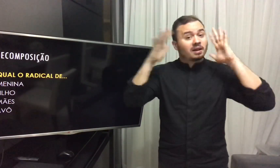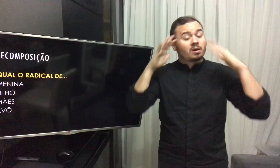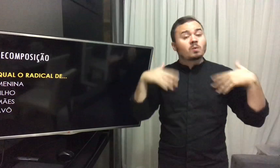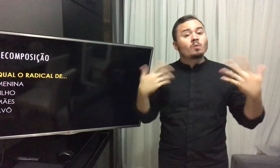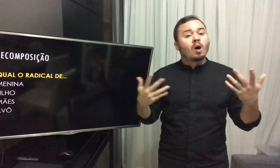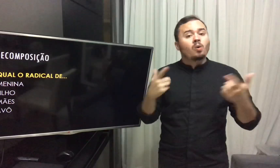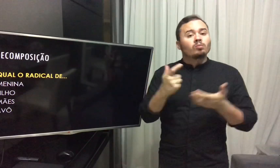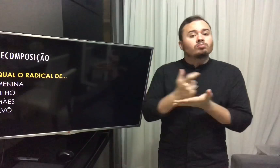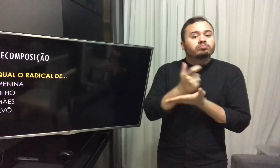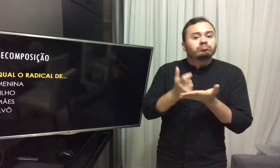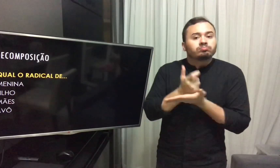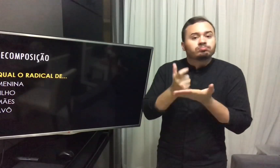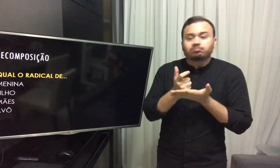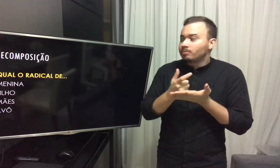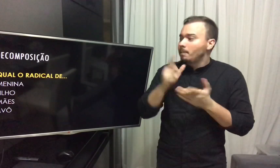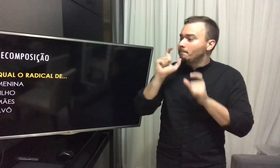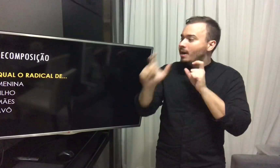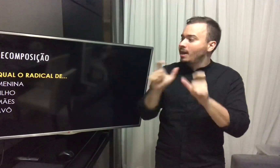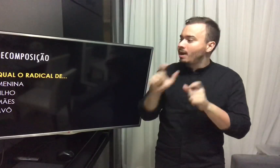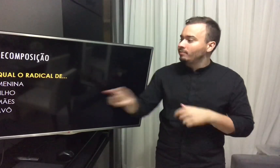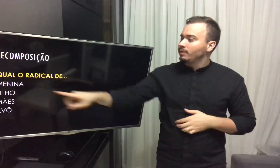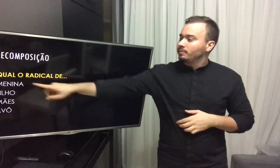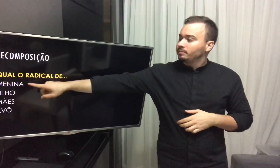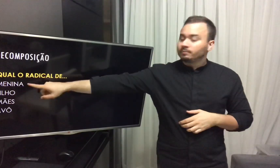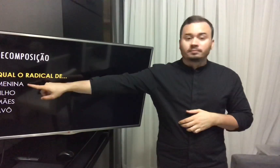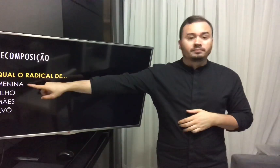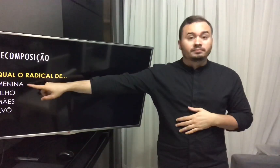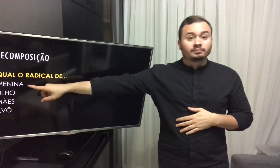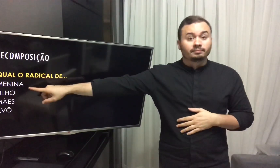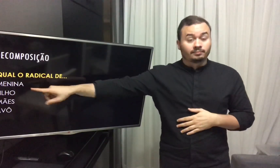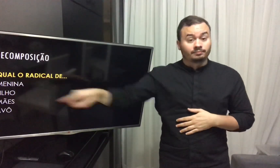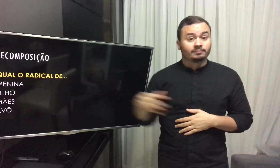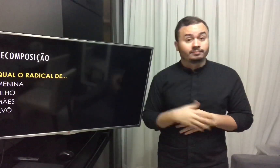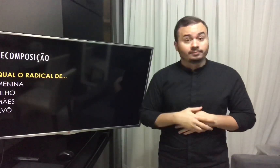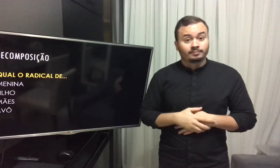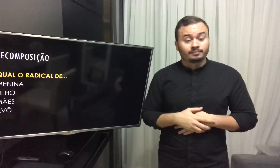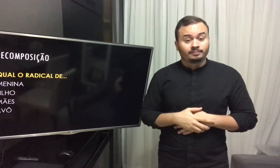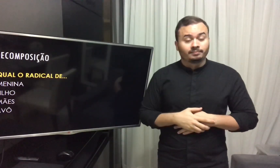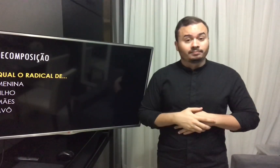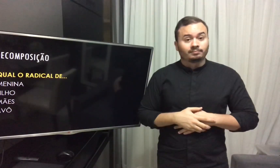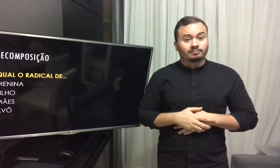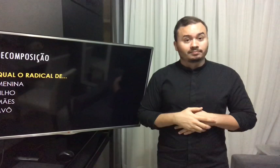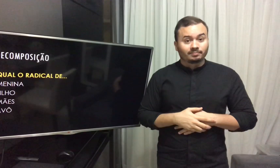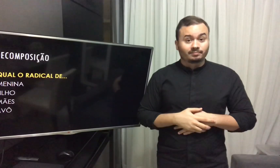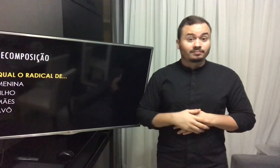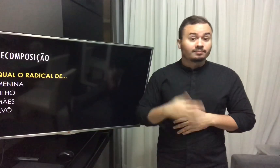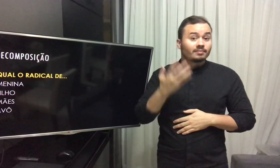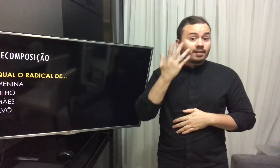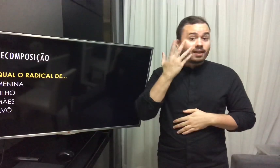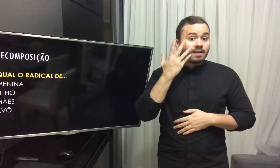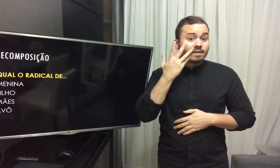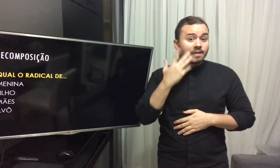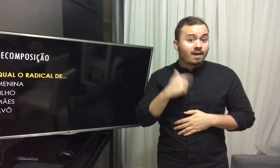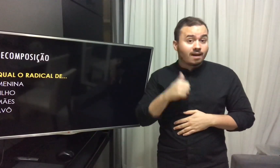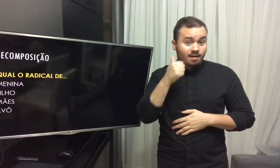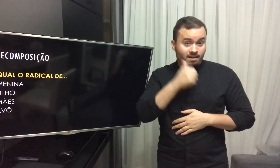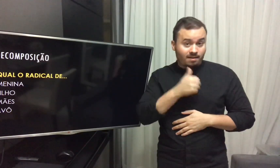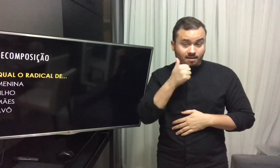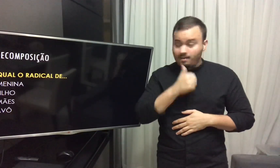Então, eu queria dar um pouquinho de reflexão sobre como acontece, né? Onde é que está o radical de cada uma dessas palavras.